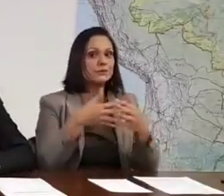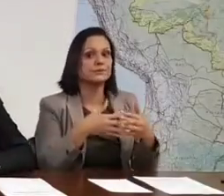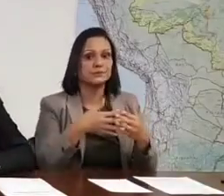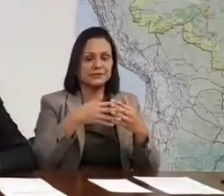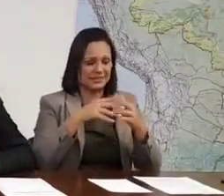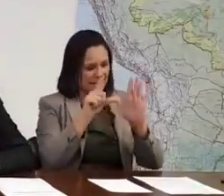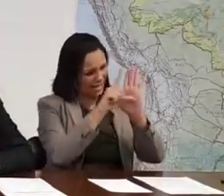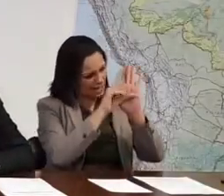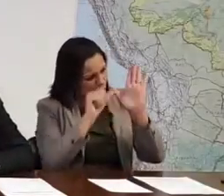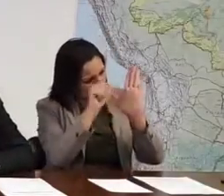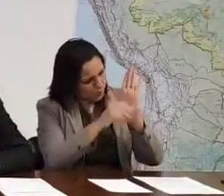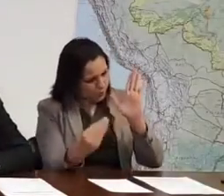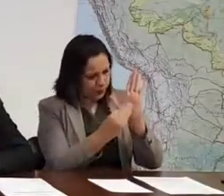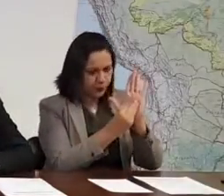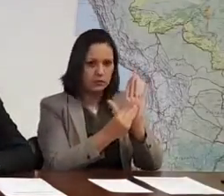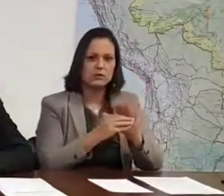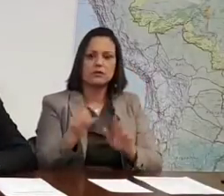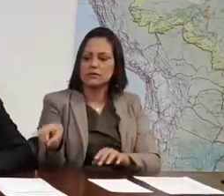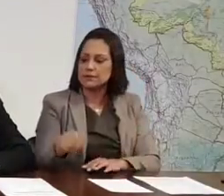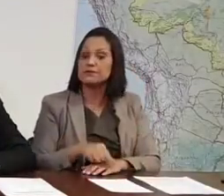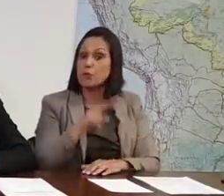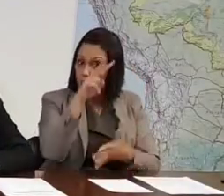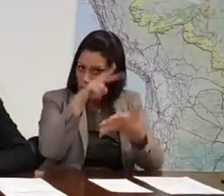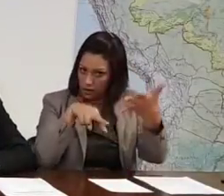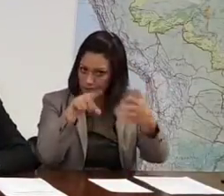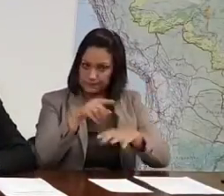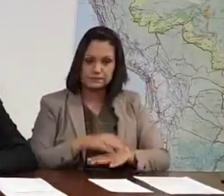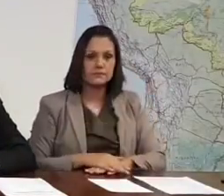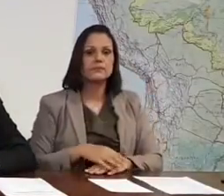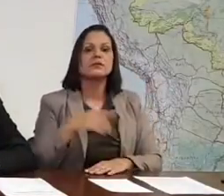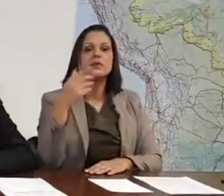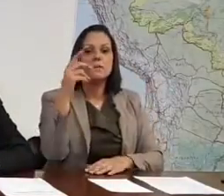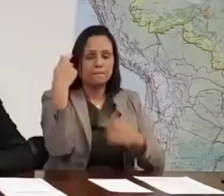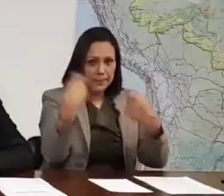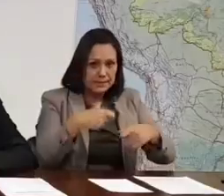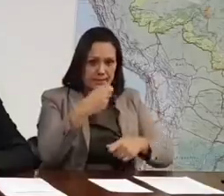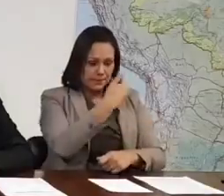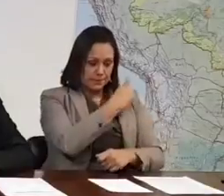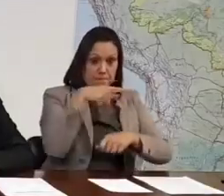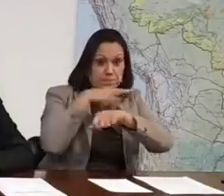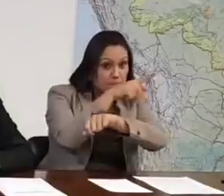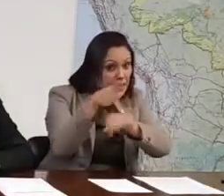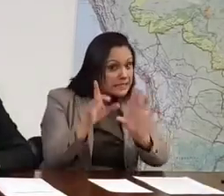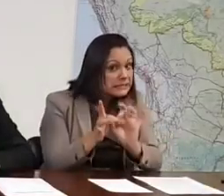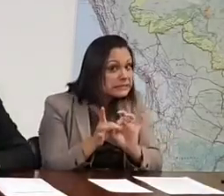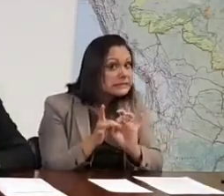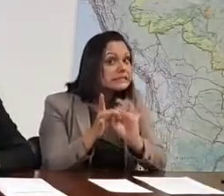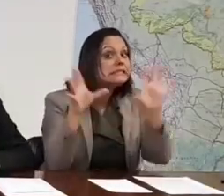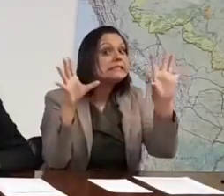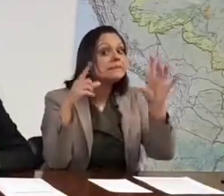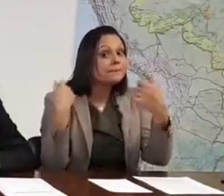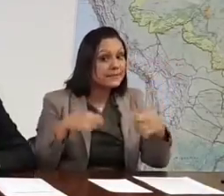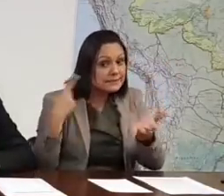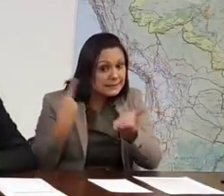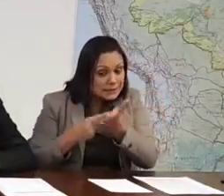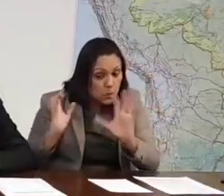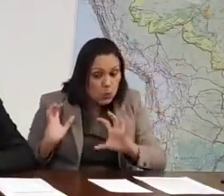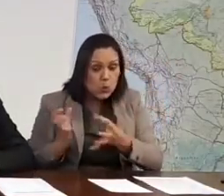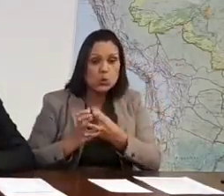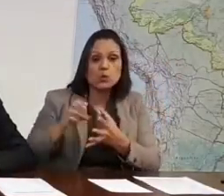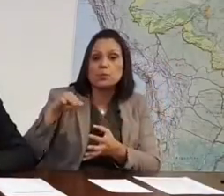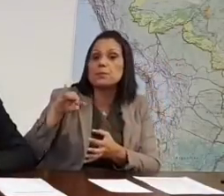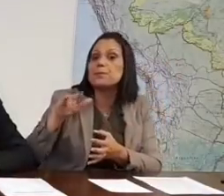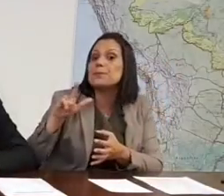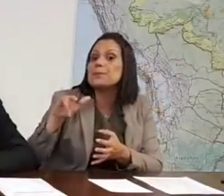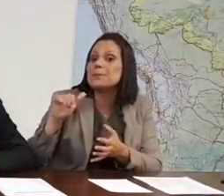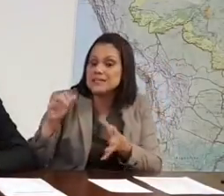aqui. Sendo necessária a segurança de um Estado livre, a existência de uma milícia bem organizada, o direito